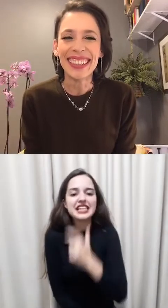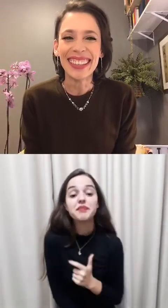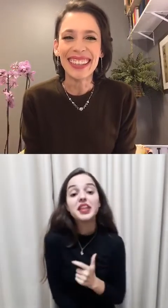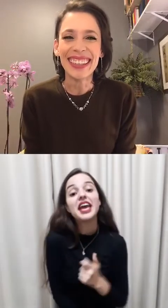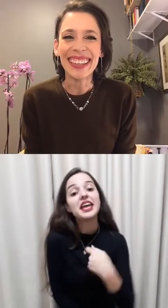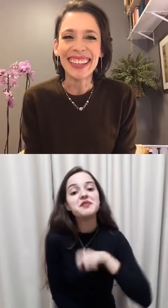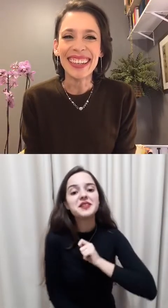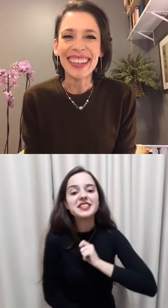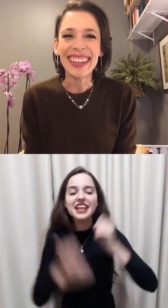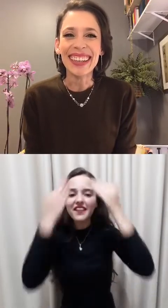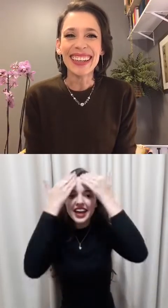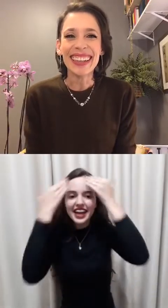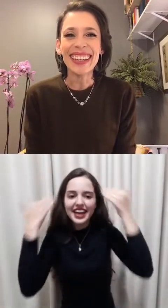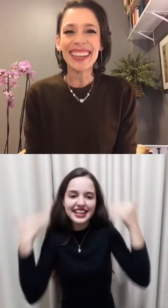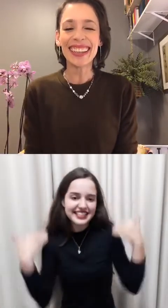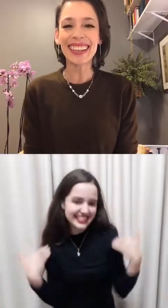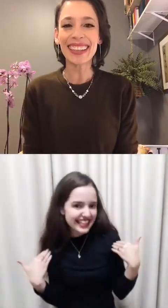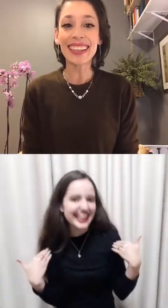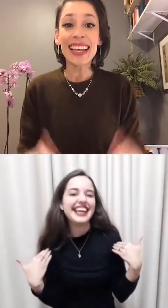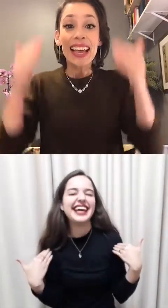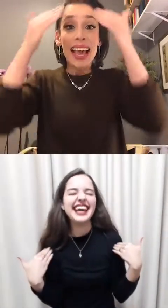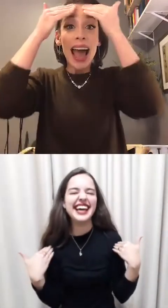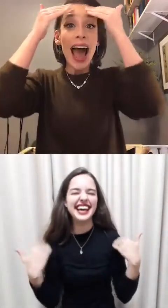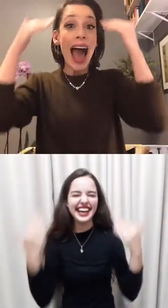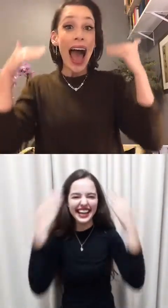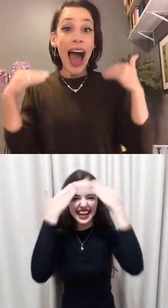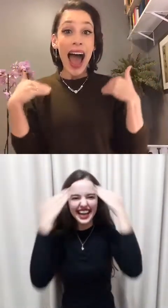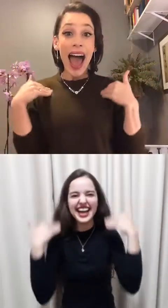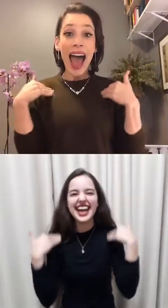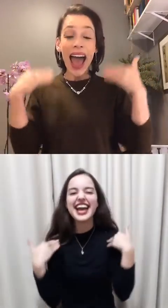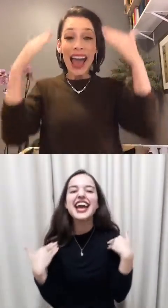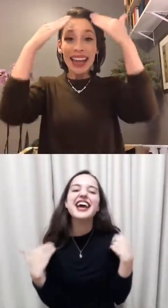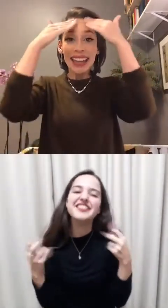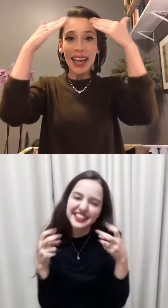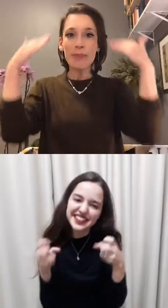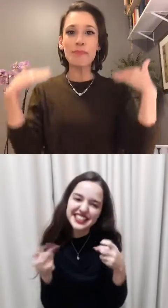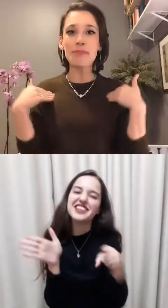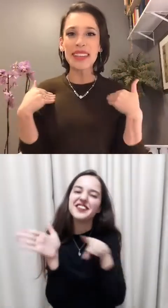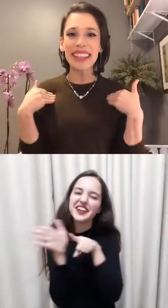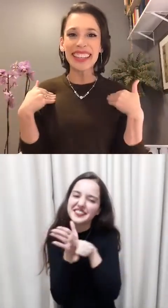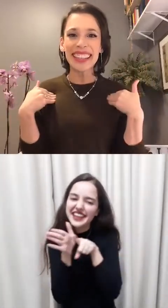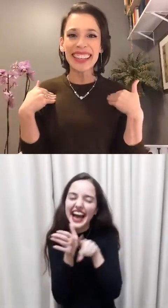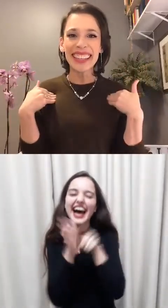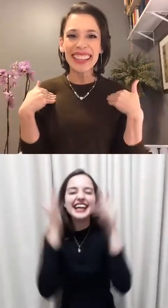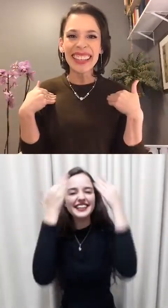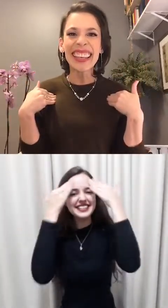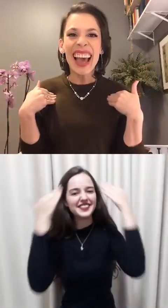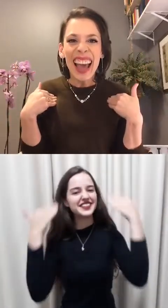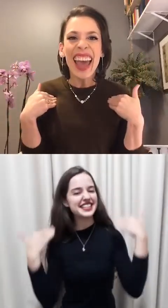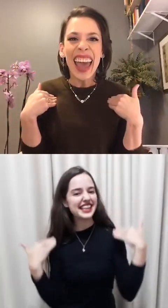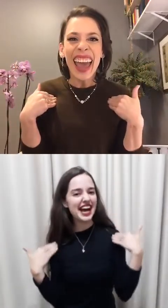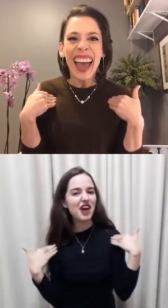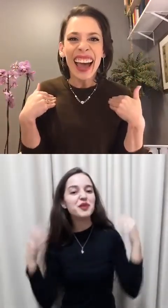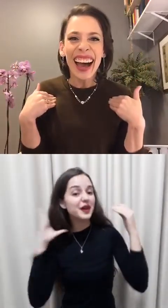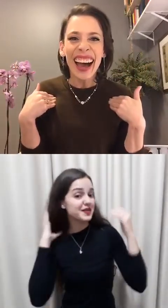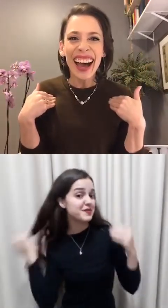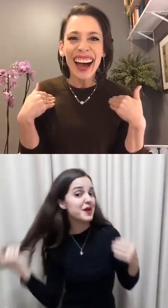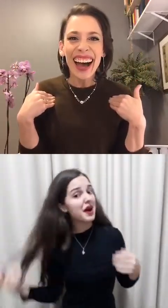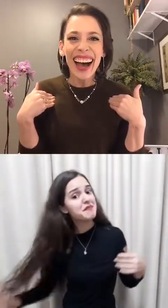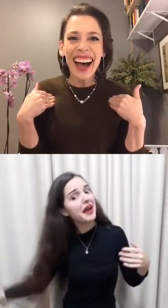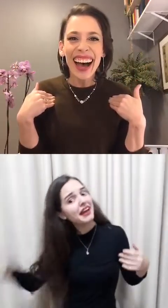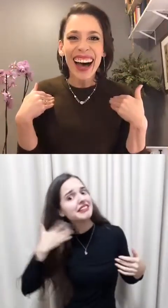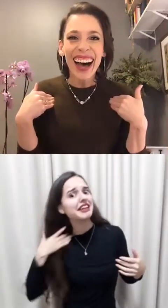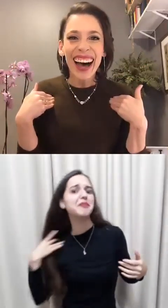assim. E o meu sinal é esse. Eu vi que você tinha perguntado, esse é o meu É sinal, por causa do